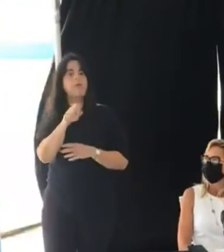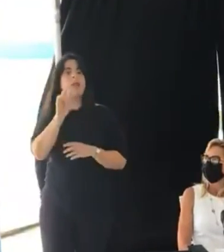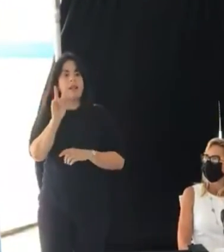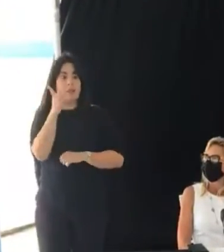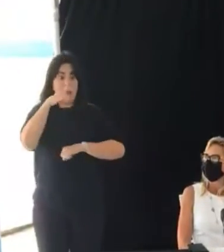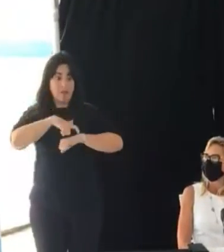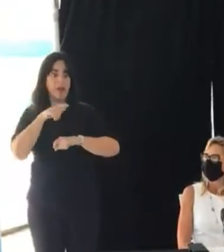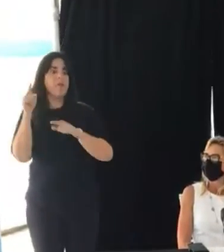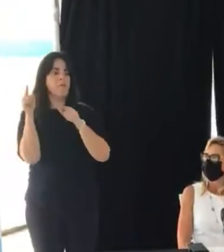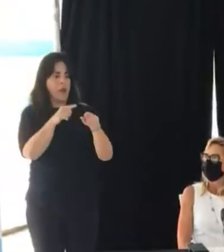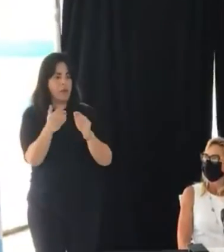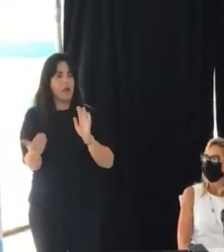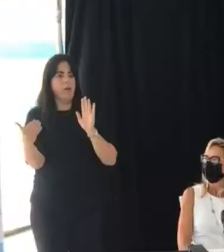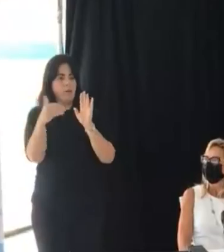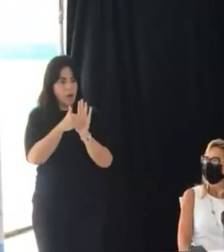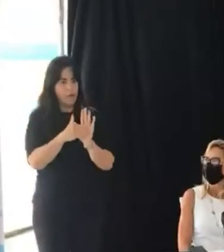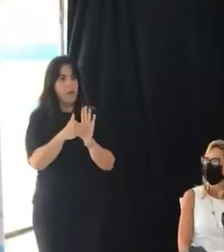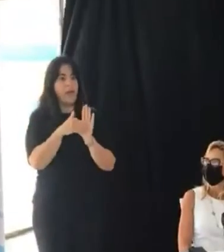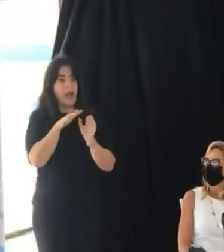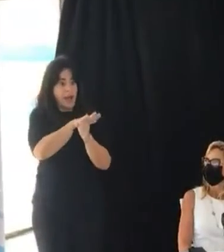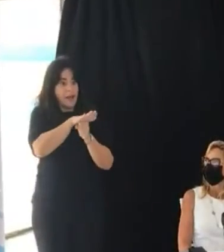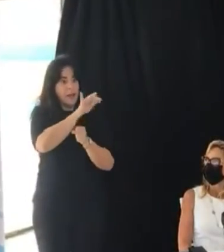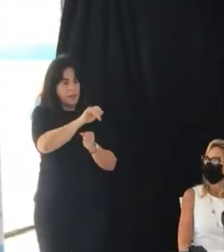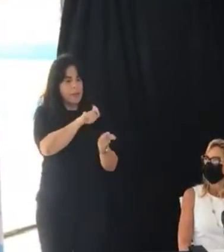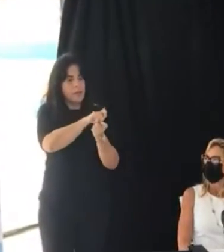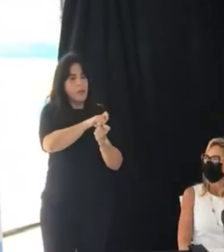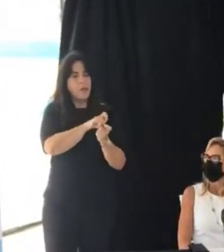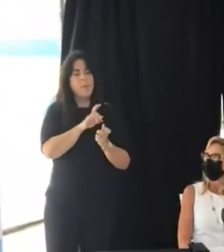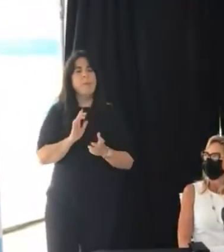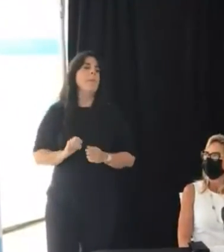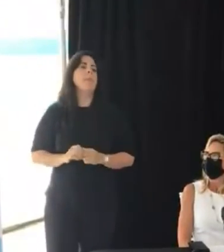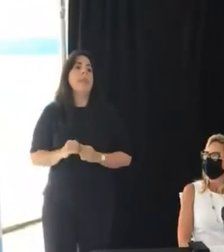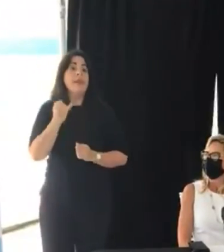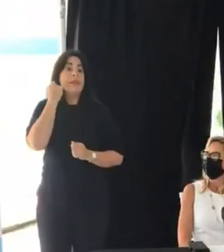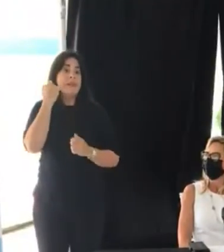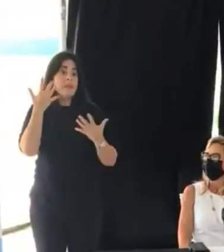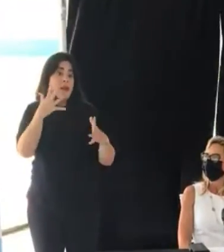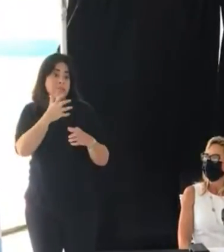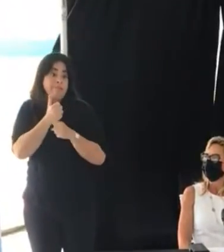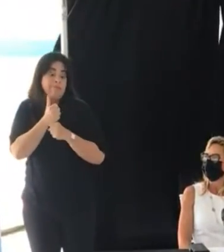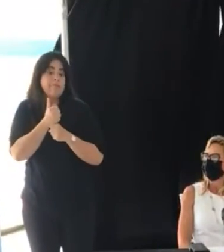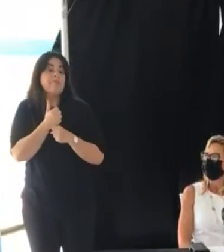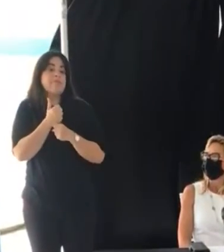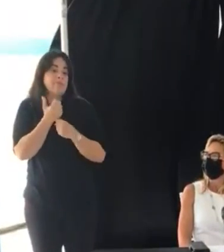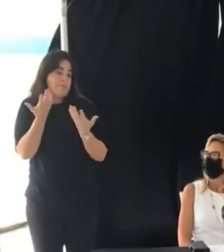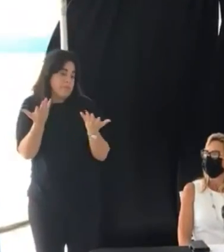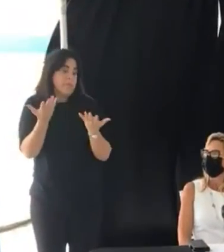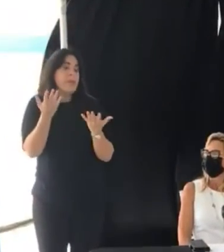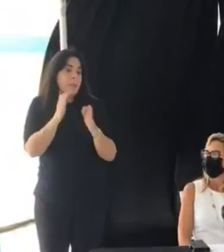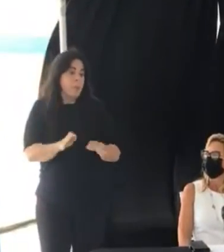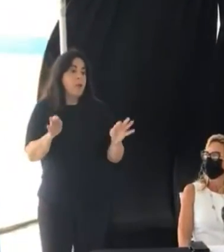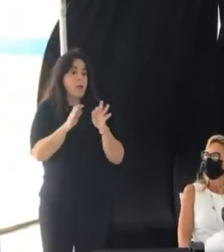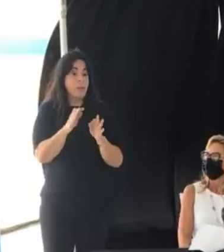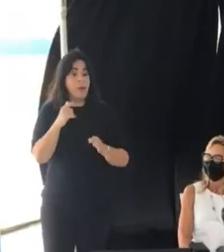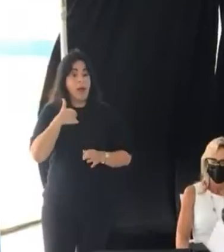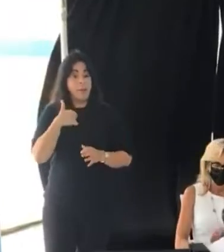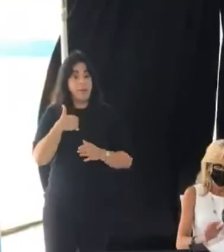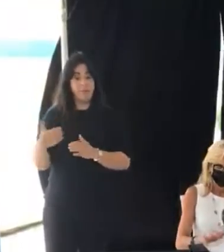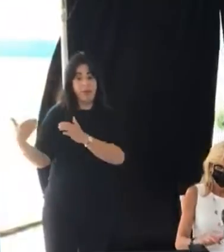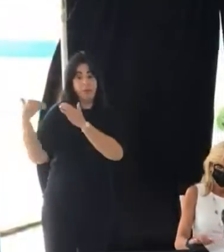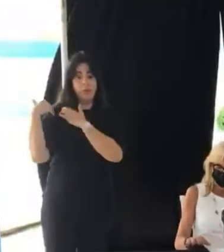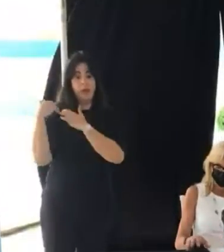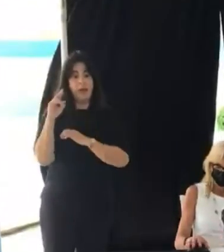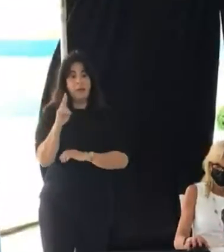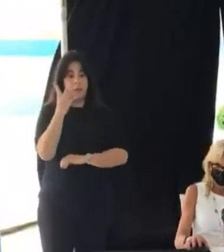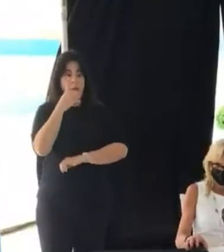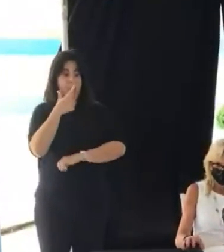recibió en alguno de los pods de la Guardia Nacional, lo propio, o si usted la recibió. ¿Por qué? Porque a mí me van a asignar las vacunas de la